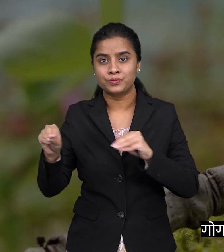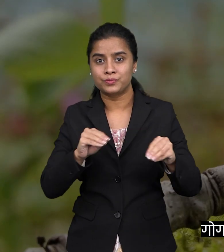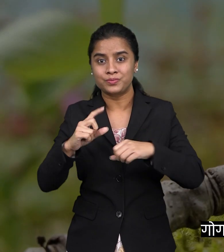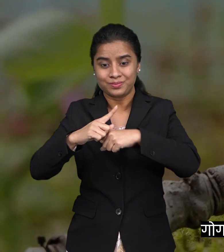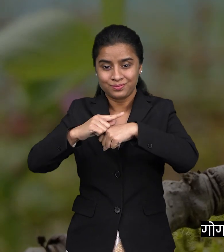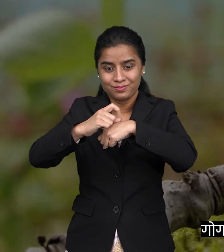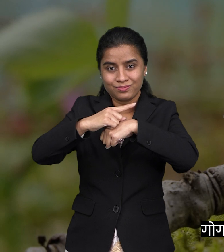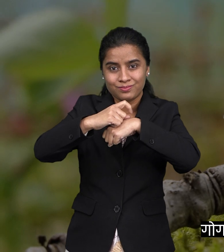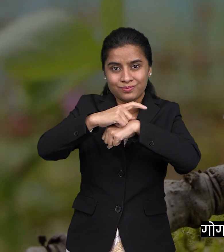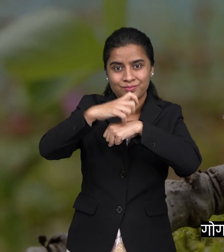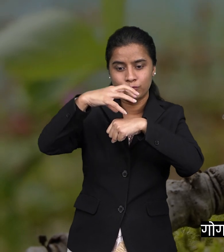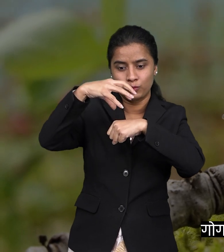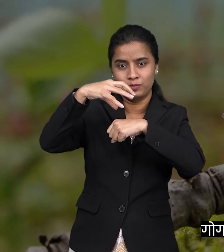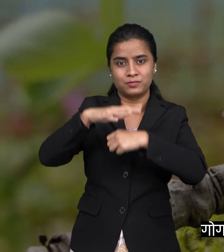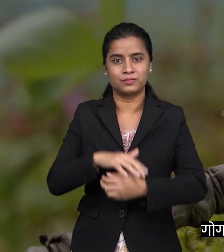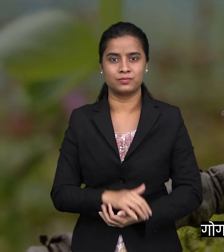गोगलगायीतील हालचाल.